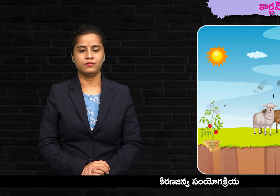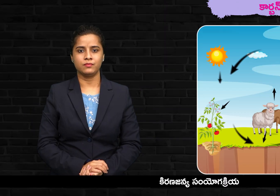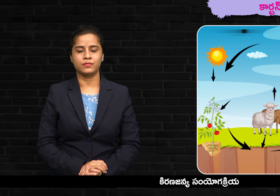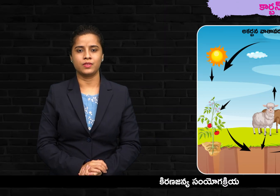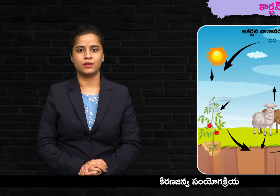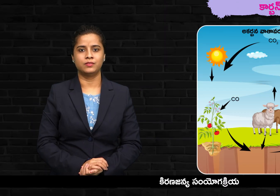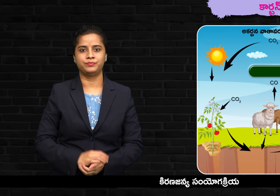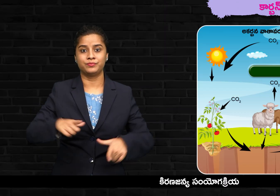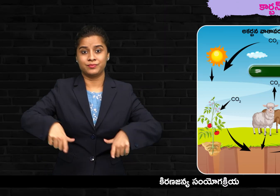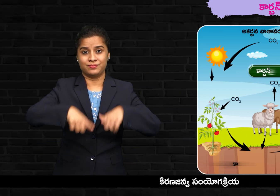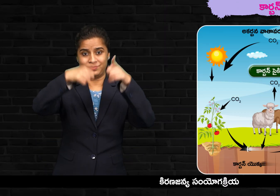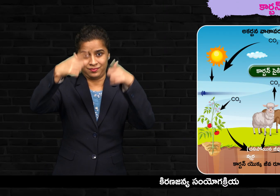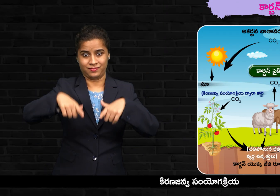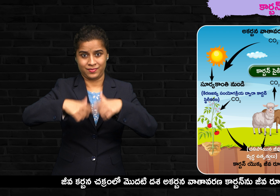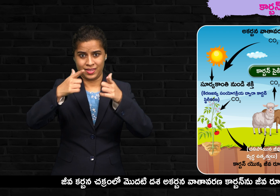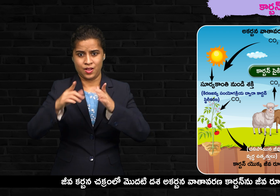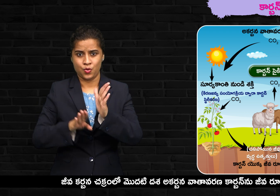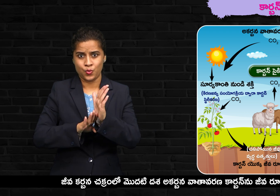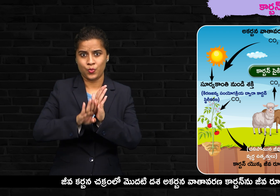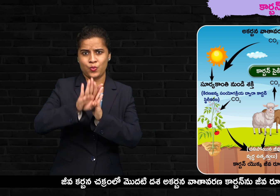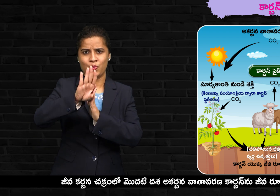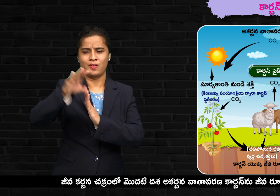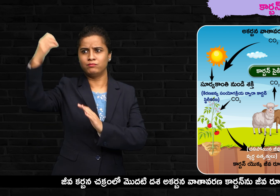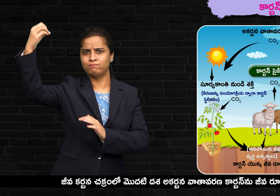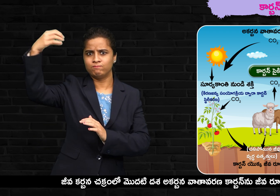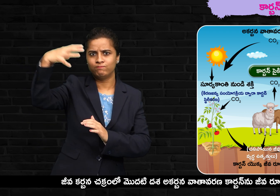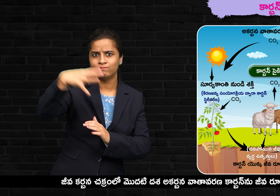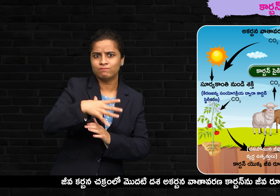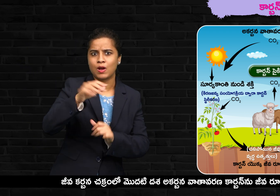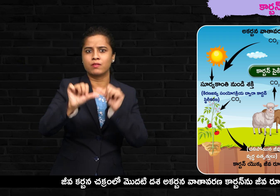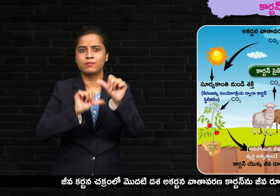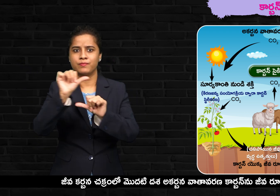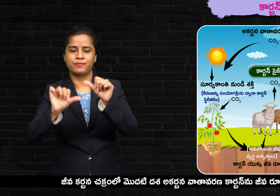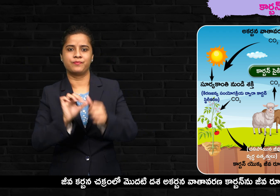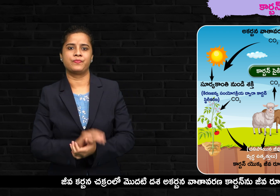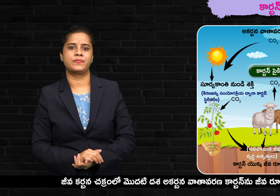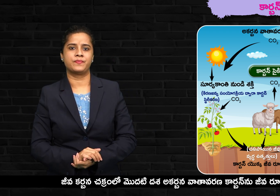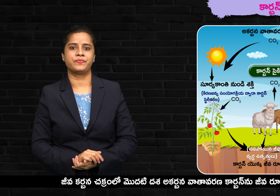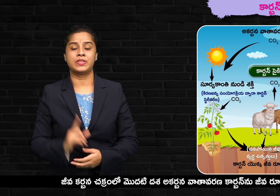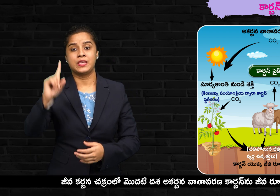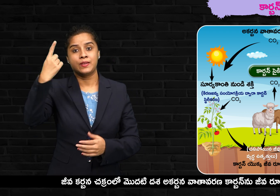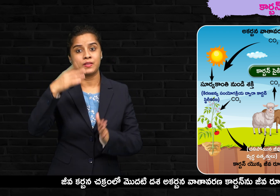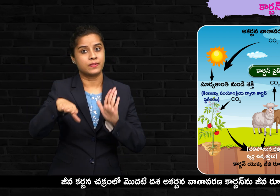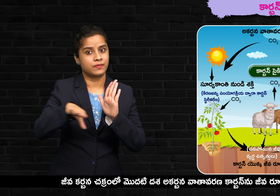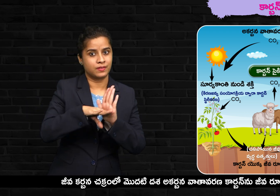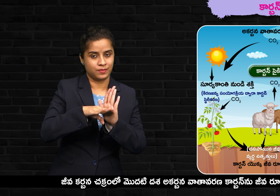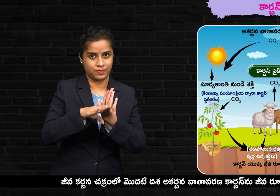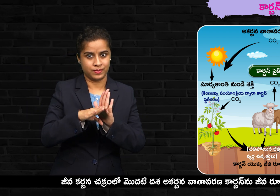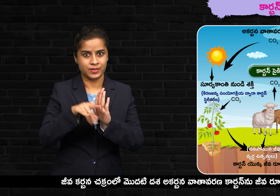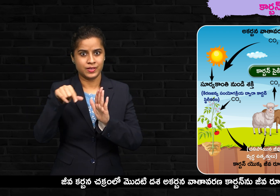కిరణజన్య సంయోగక్రియ జీవకర్బన చక్రంలో మొదటి దశ అకర్బన వాతావరణ కార్బన్ను